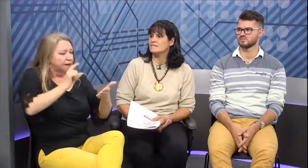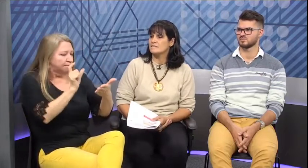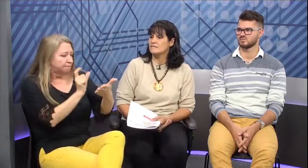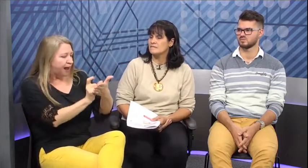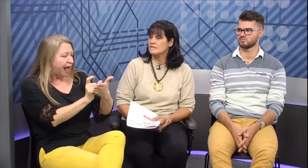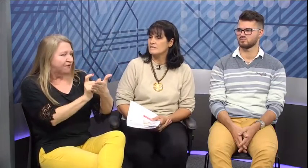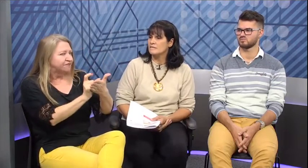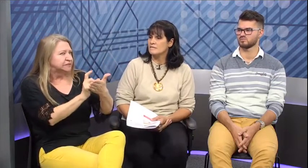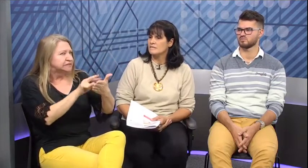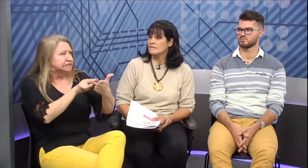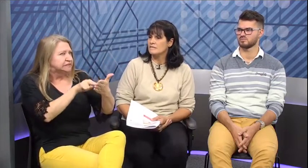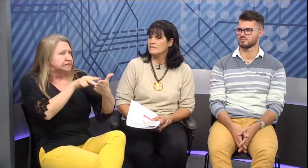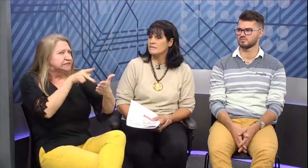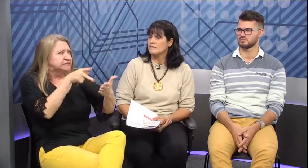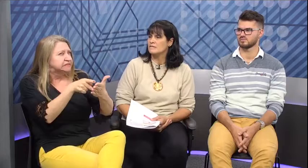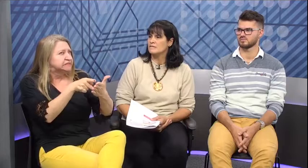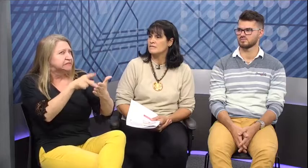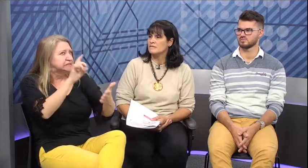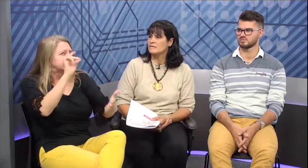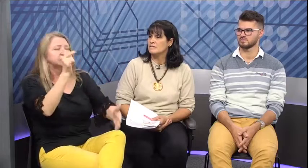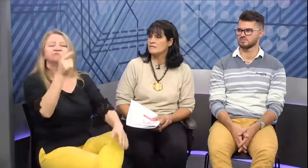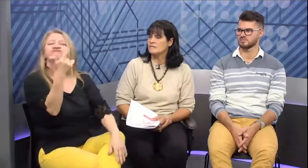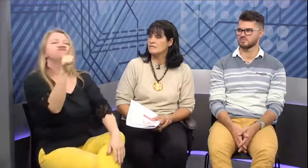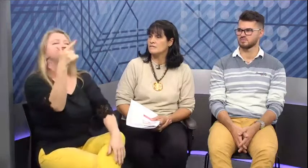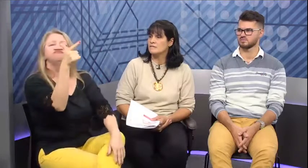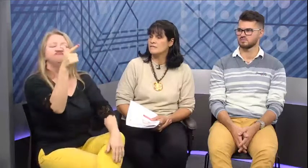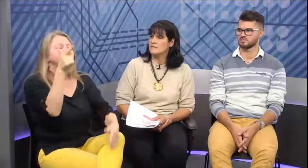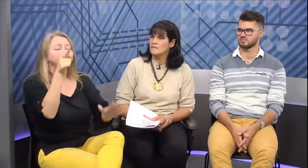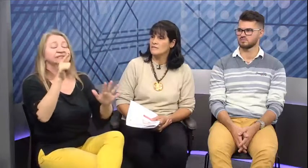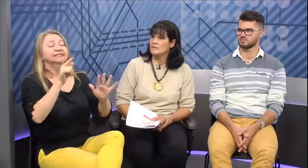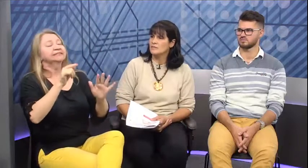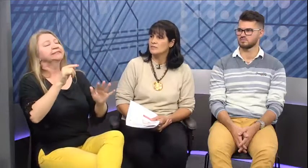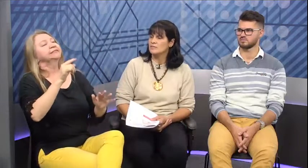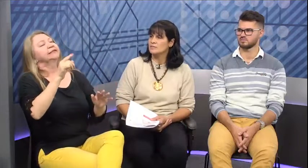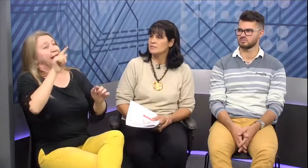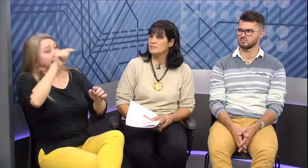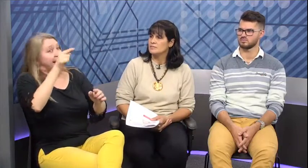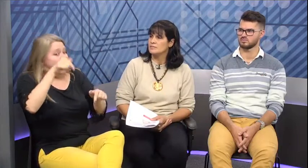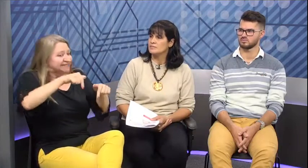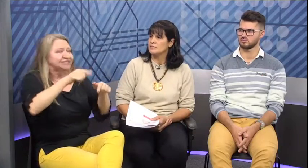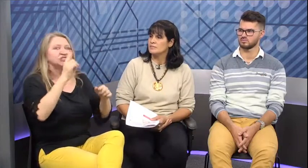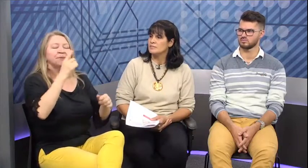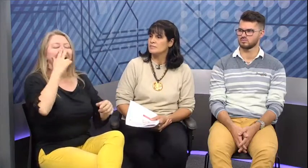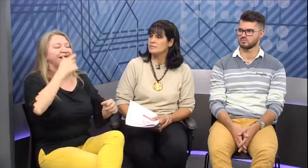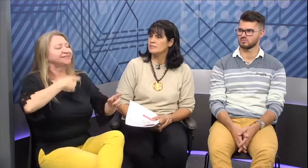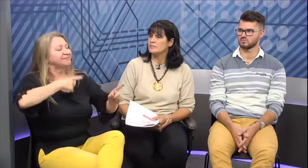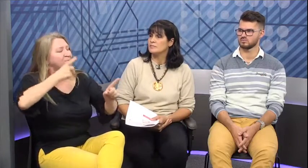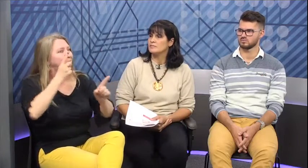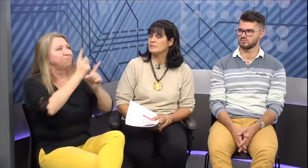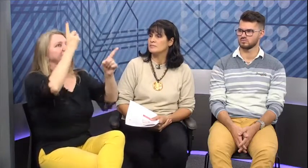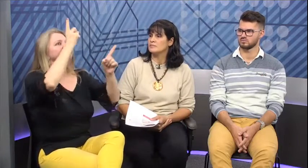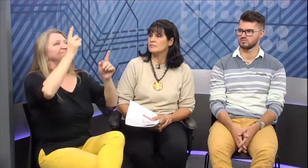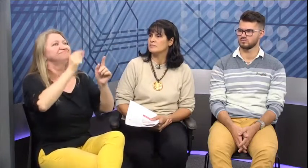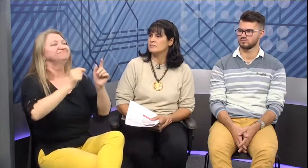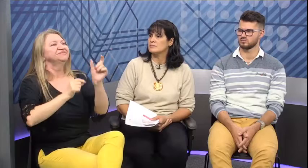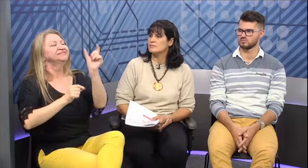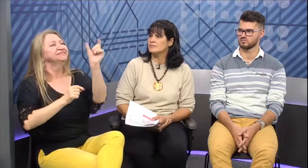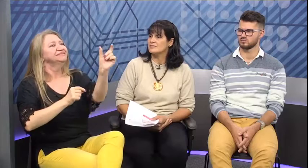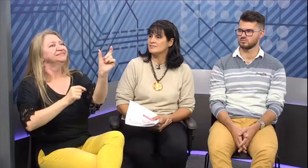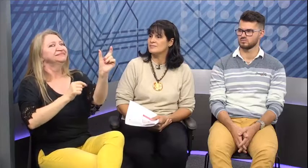falava, oralizava, mas buscar o sentido das palavras até então não era algo que eu tinha interesse. Mas naquele momento